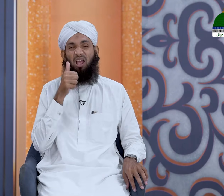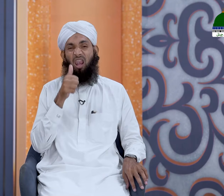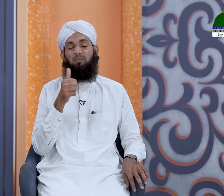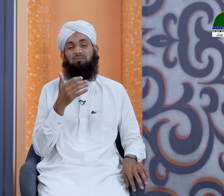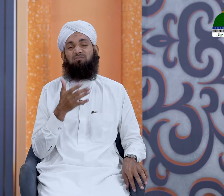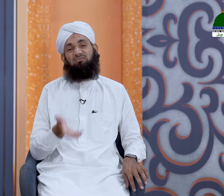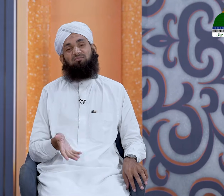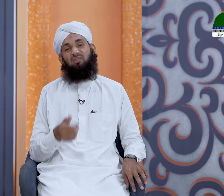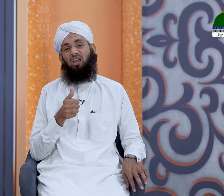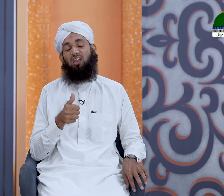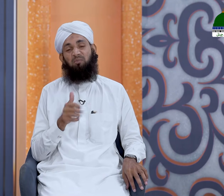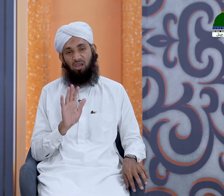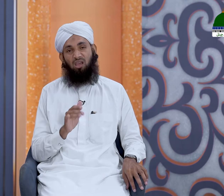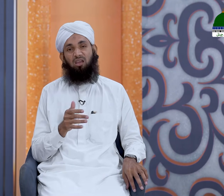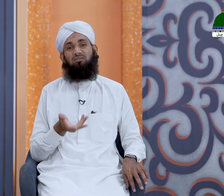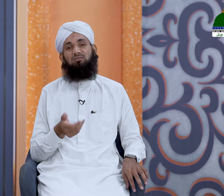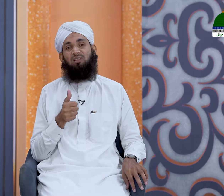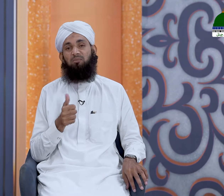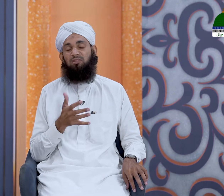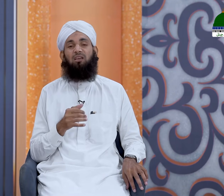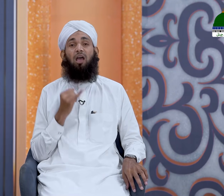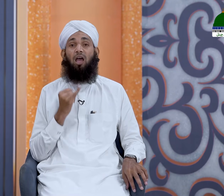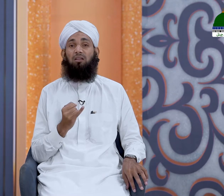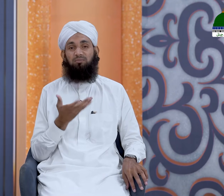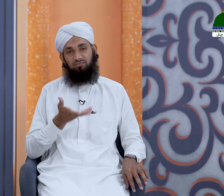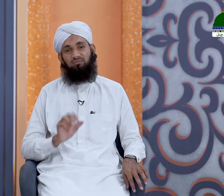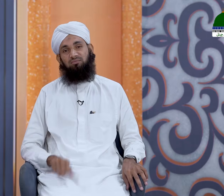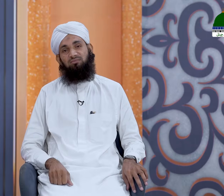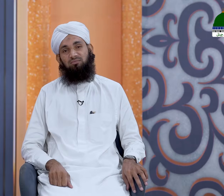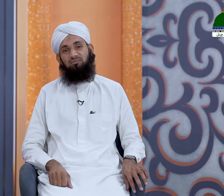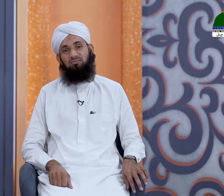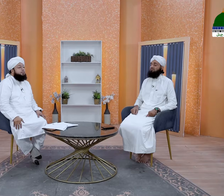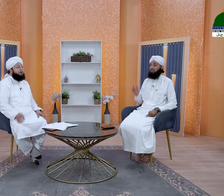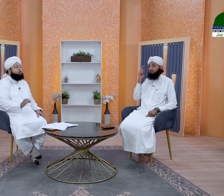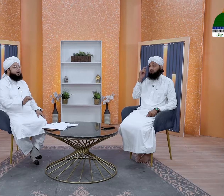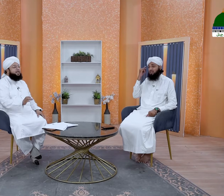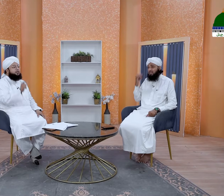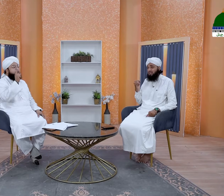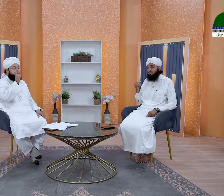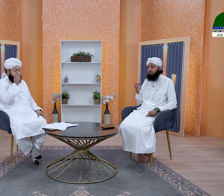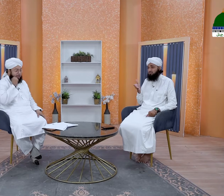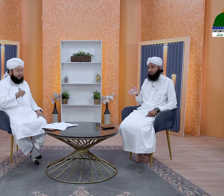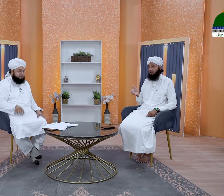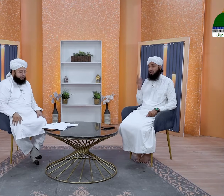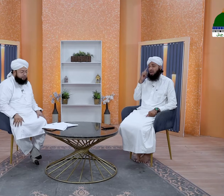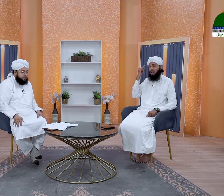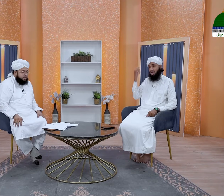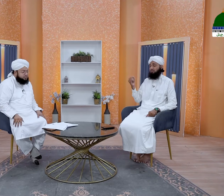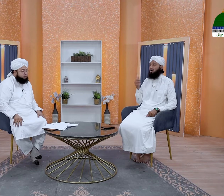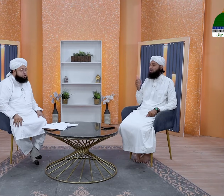ہے. شارح بخاری علامہ بدر الدین عینی رحمۃ اللہ تعالی علیہ فرماتے ہیں بدگمانی برا کام ہے. صدر